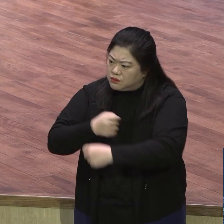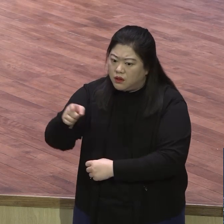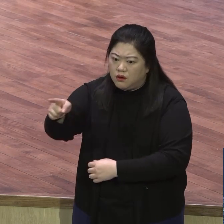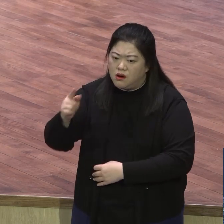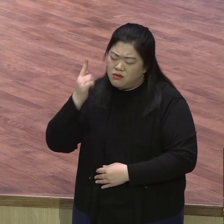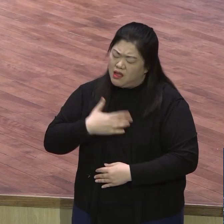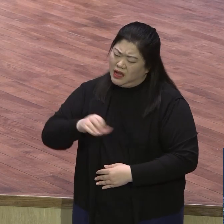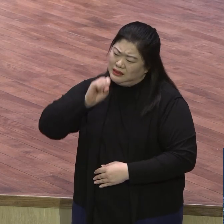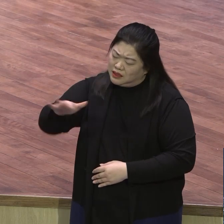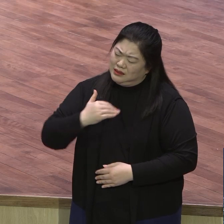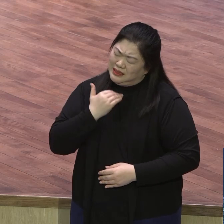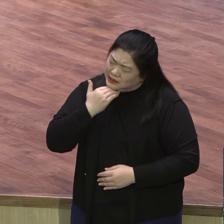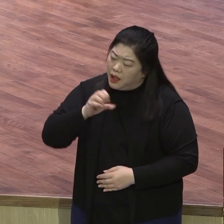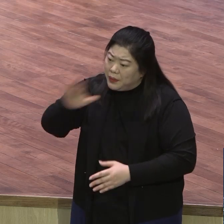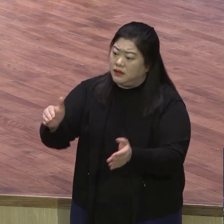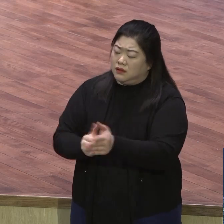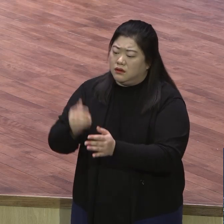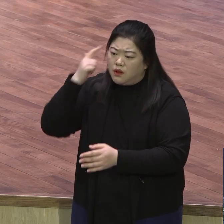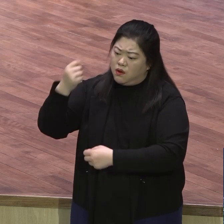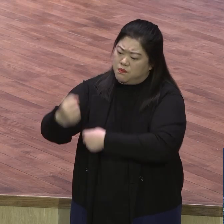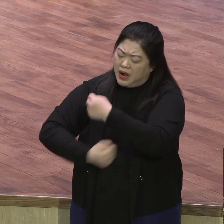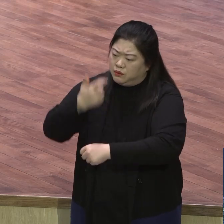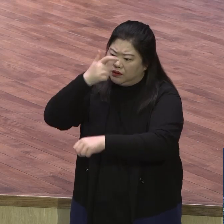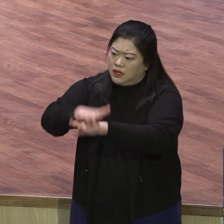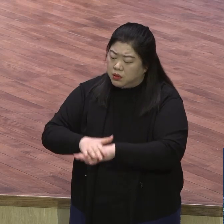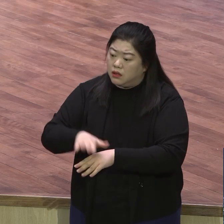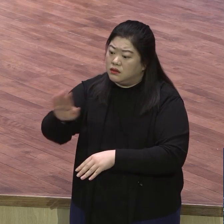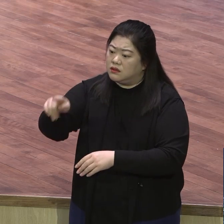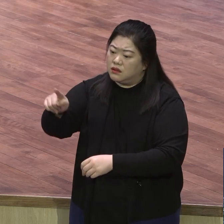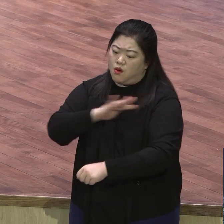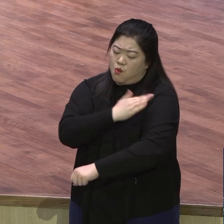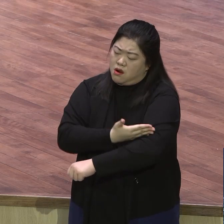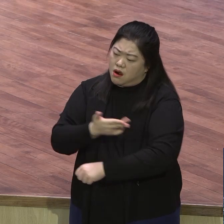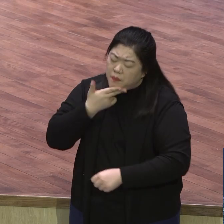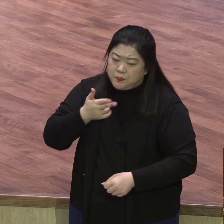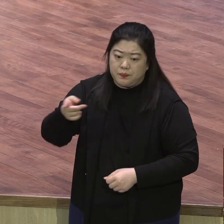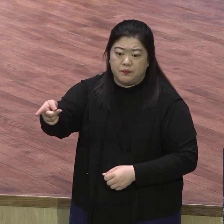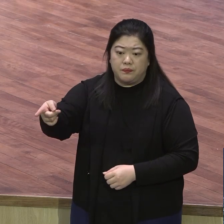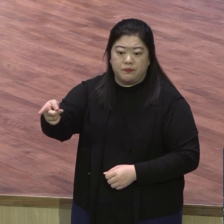제사장만이 들을 수 있는 번제를 왕이 들었느냐.